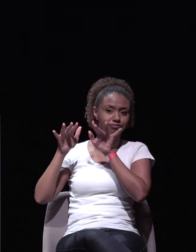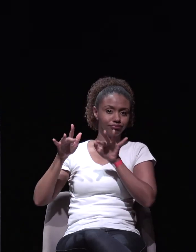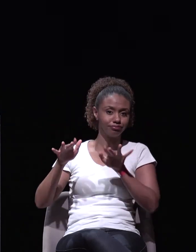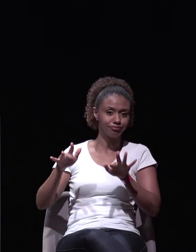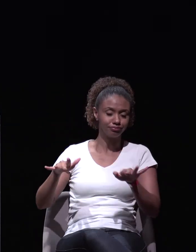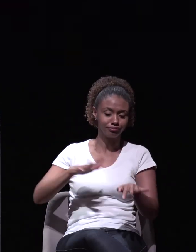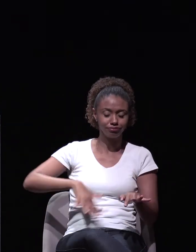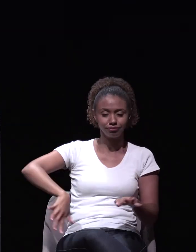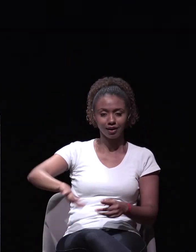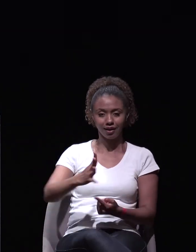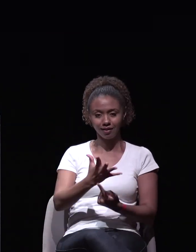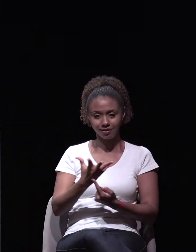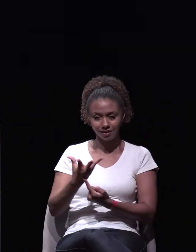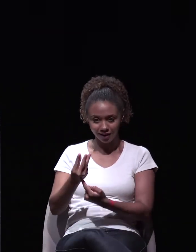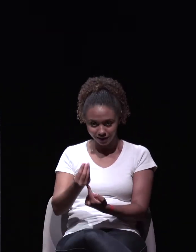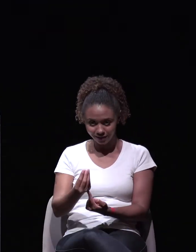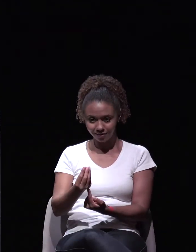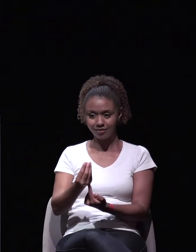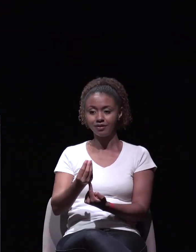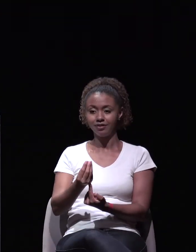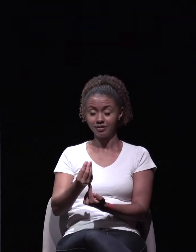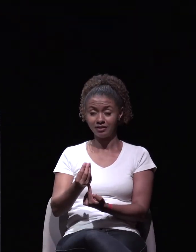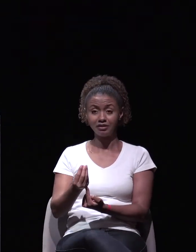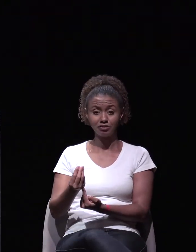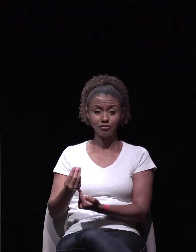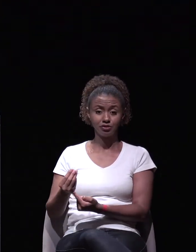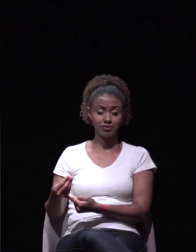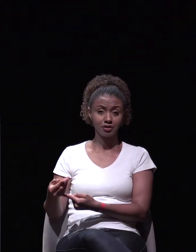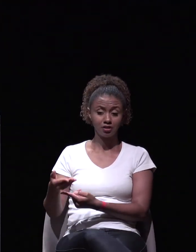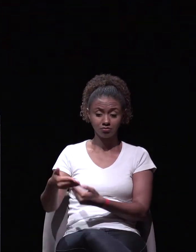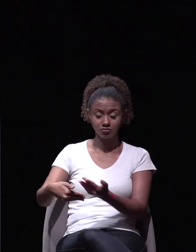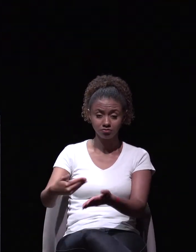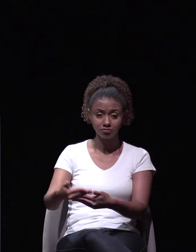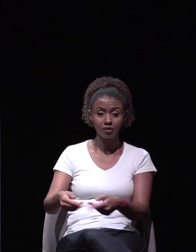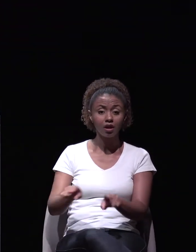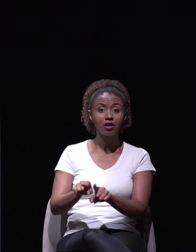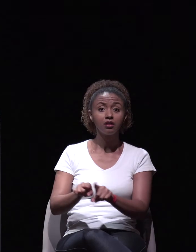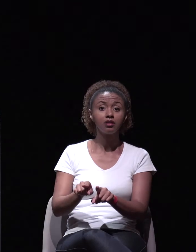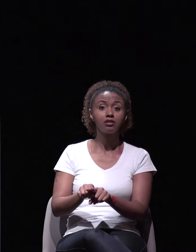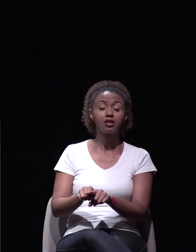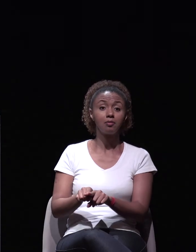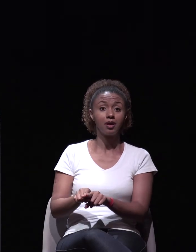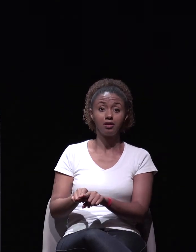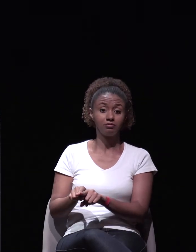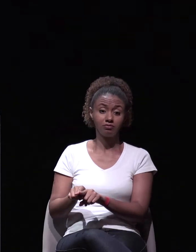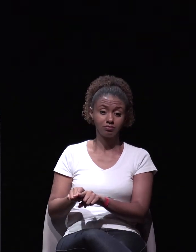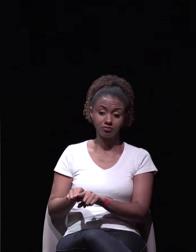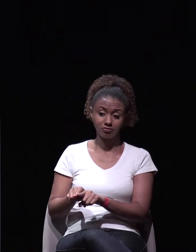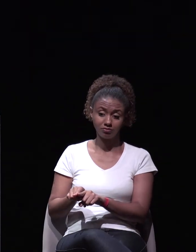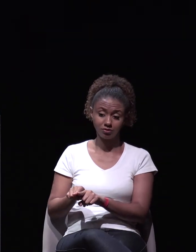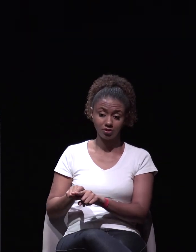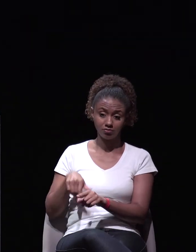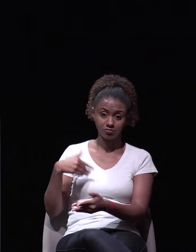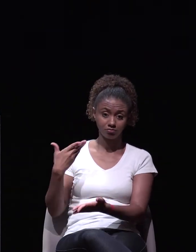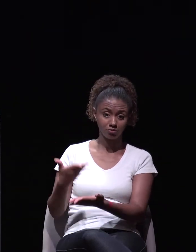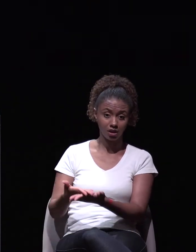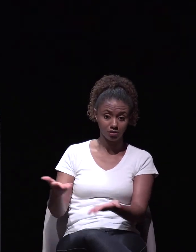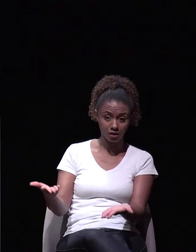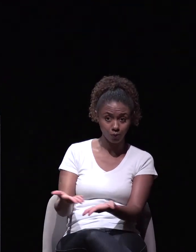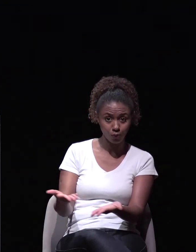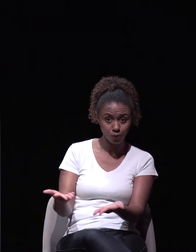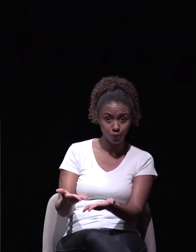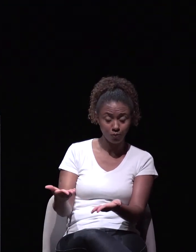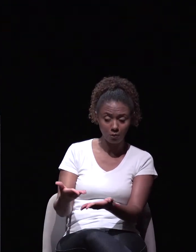campo das artes nas décadas que se seguiram, e questões que, na verdade, nos alcançam no tempo em que a gente